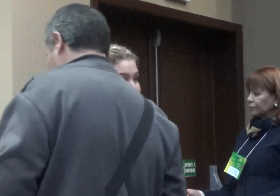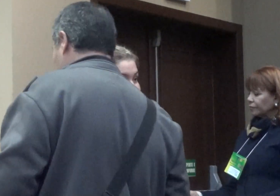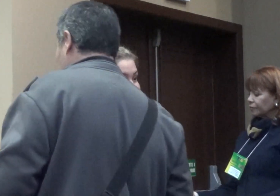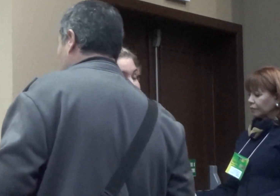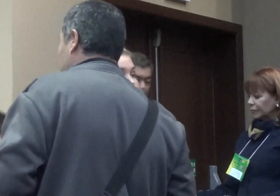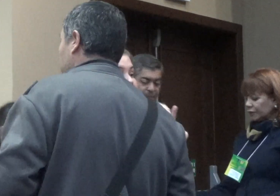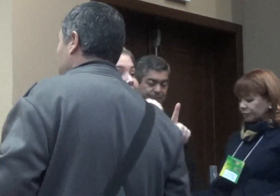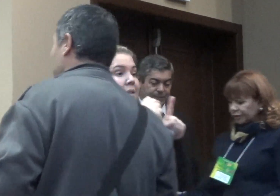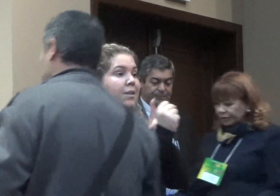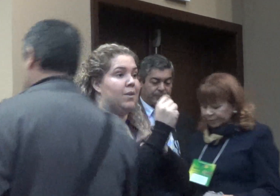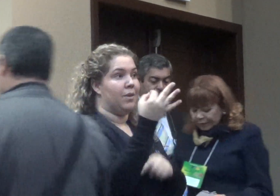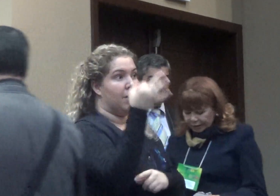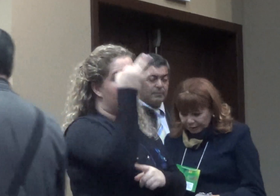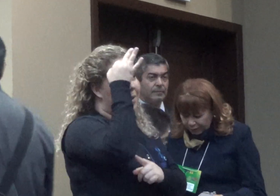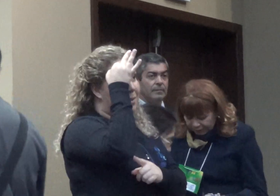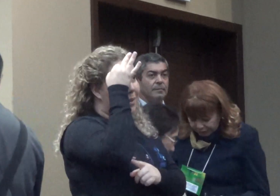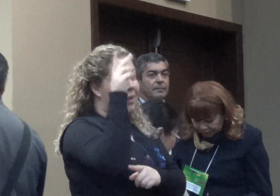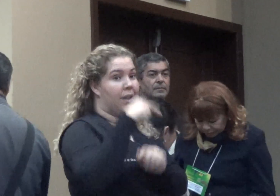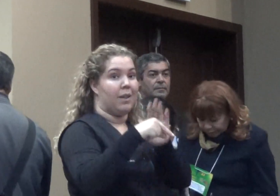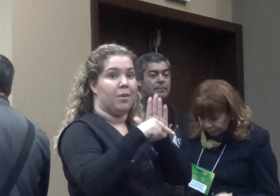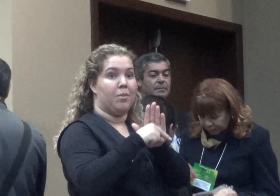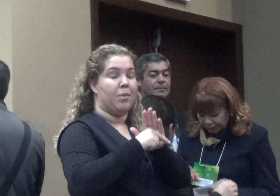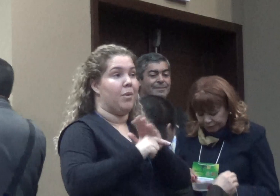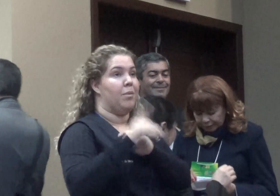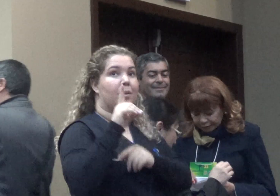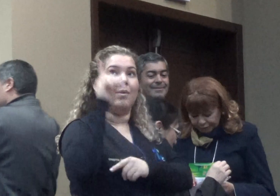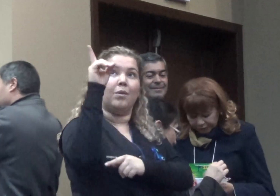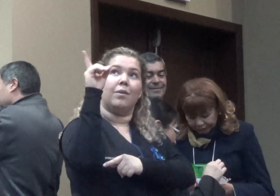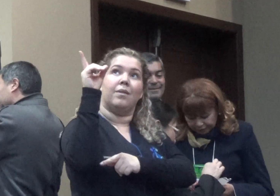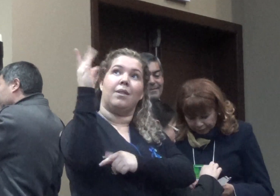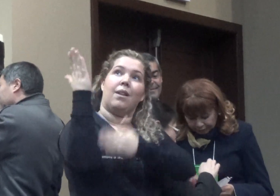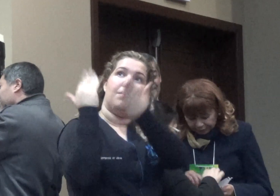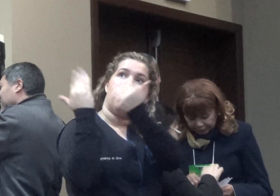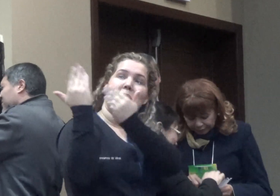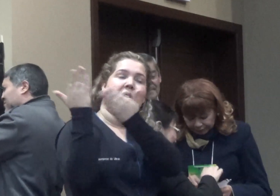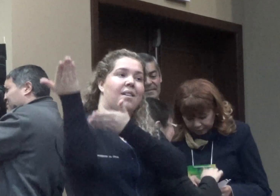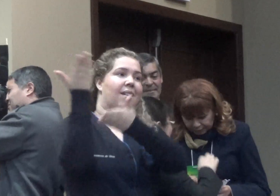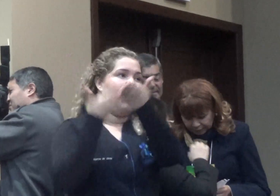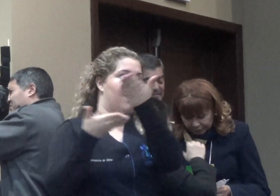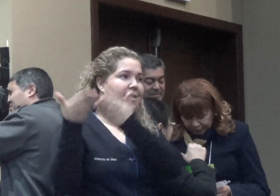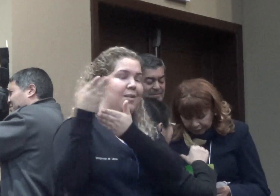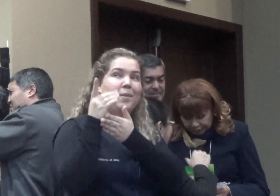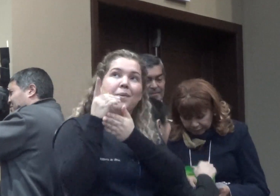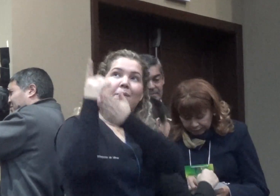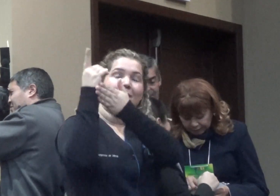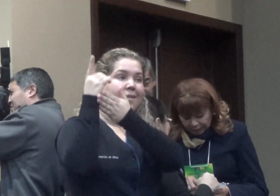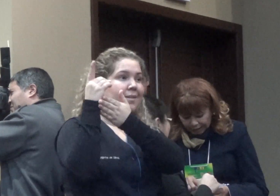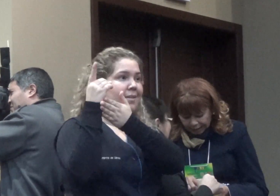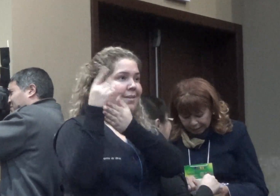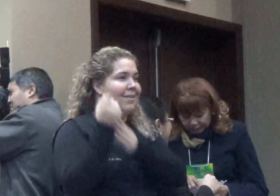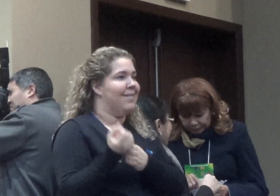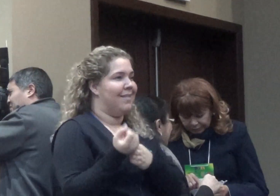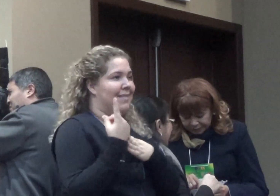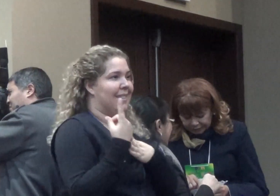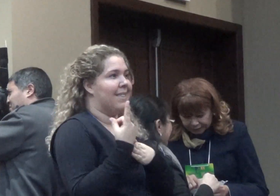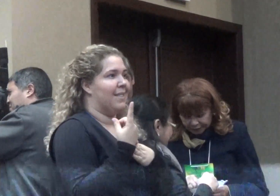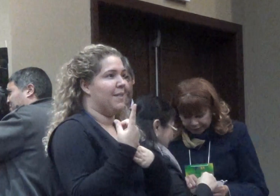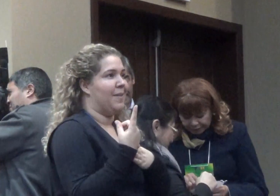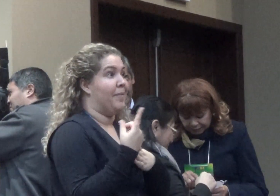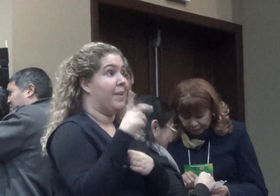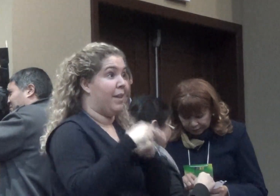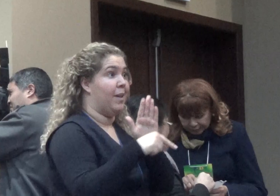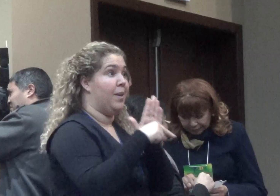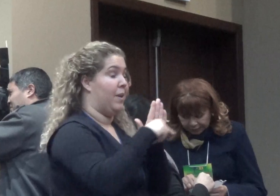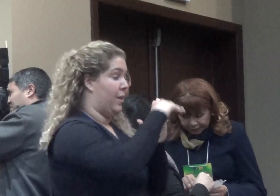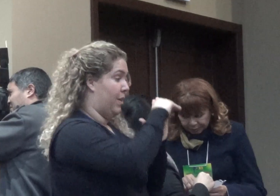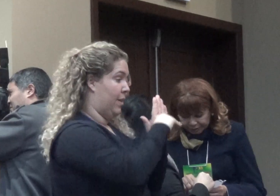saúde espiritual é o nosso relacionamento com Deus. Interessante que isso é uma definição da Organização Mundial de Saúde.